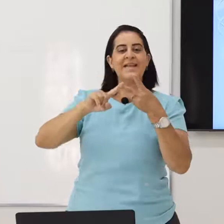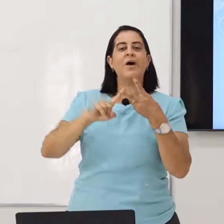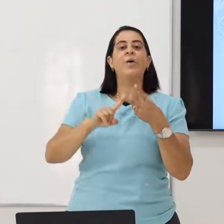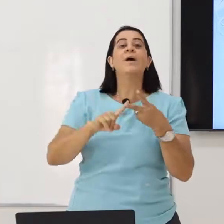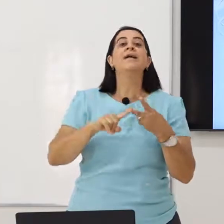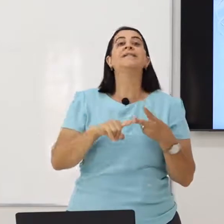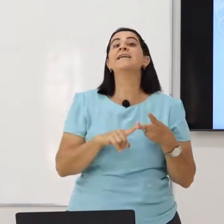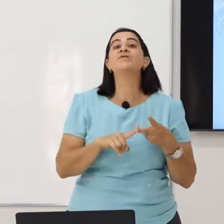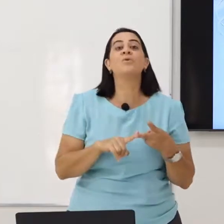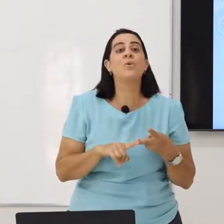sinal.